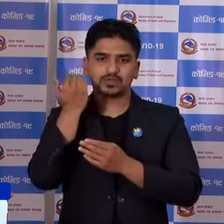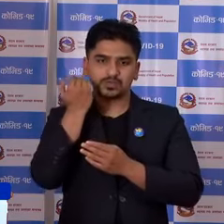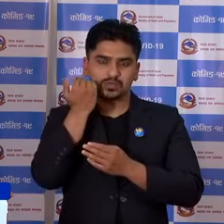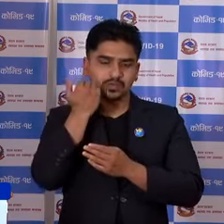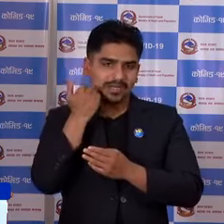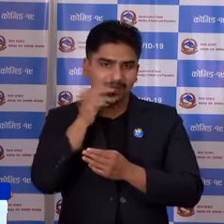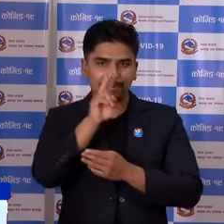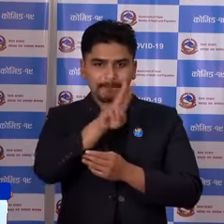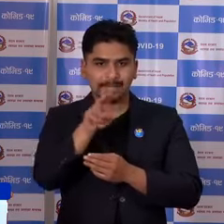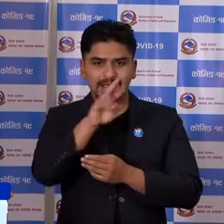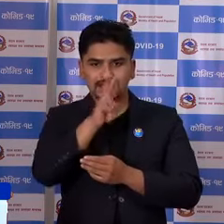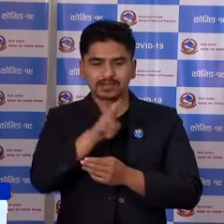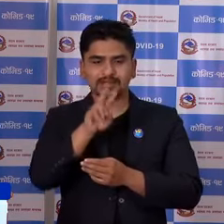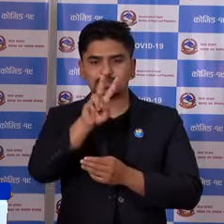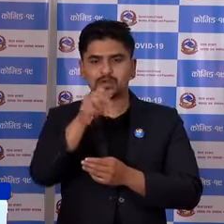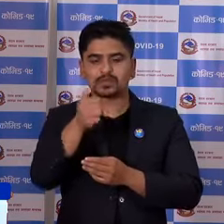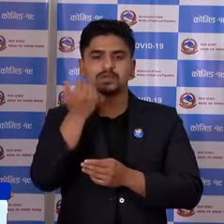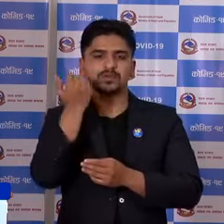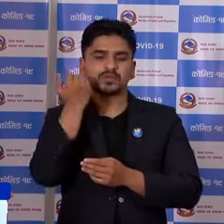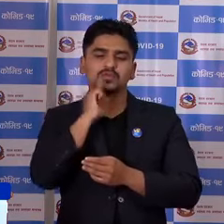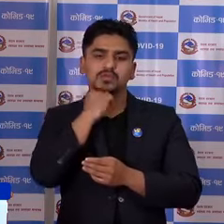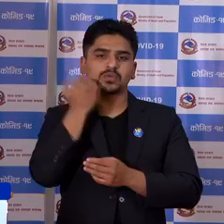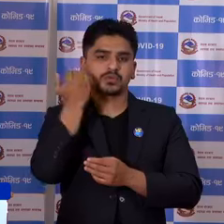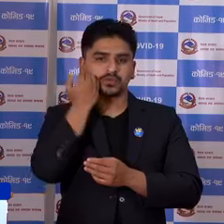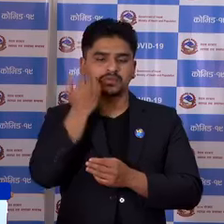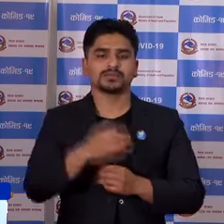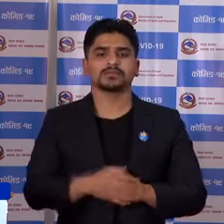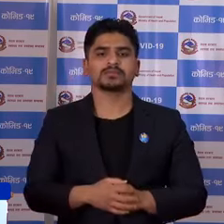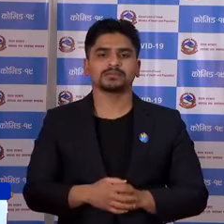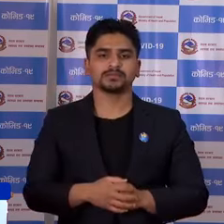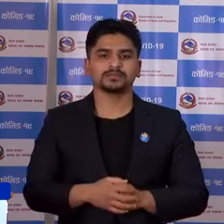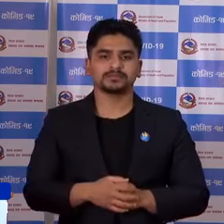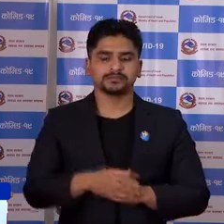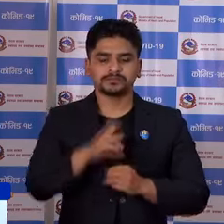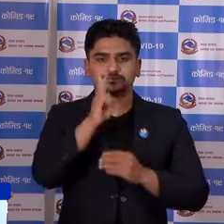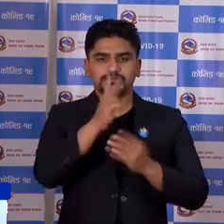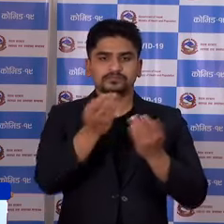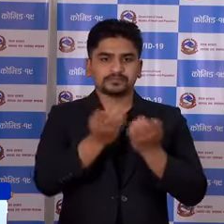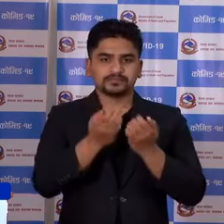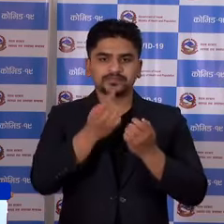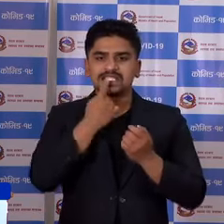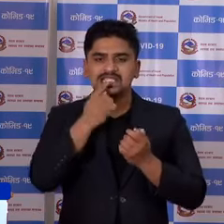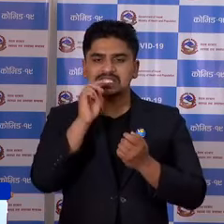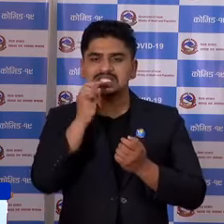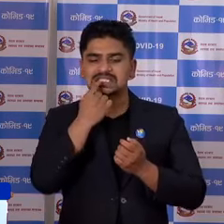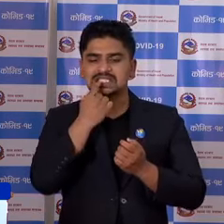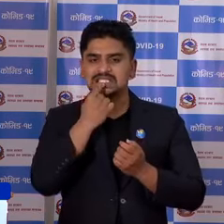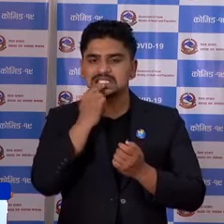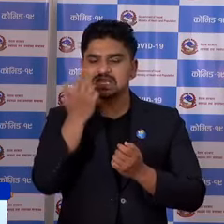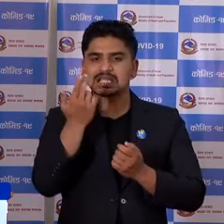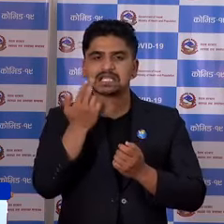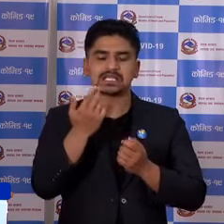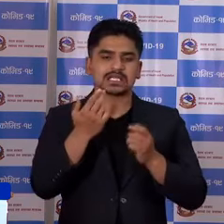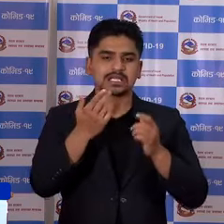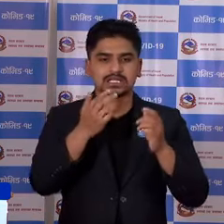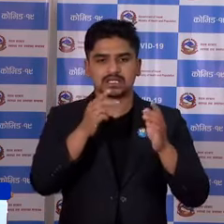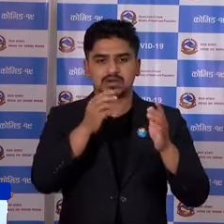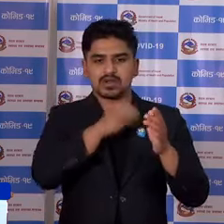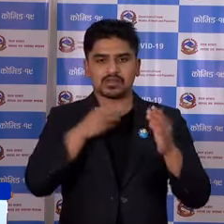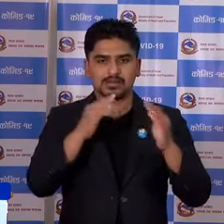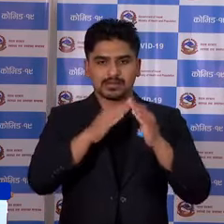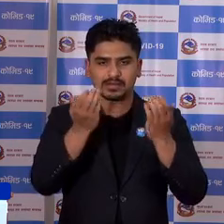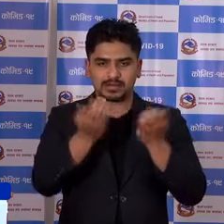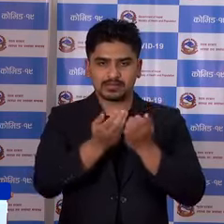र 22 तथा 26 वर्षीय पुरुष हुनुहुन्छ। त्यसै गरी सेती अस्पतालको प्रयोगशालामा गरिएको परीक्षणमा